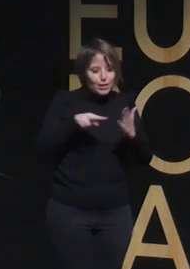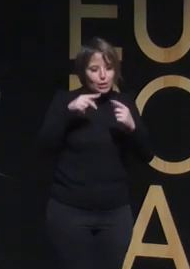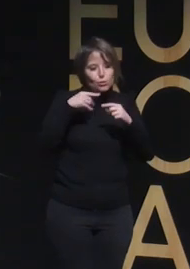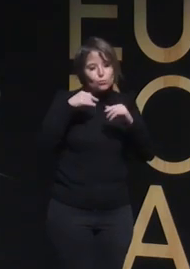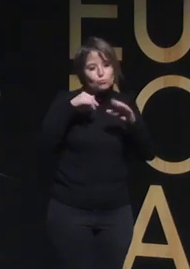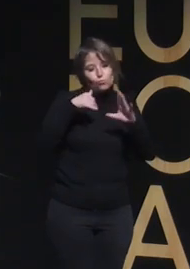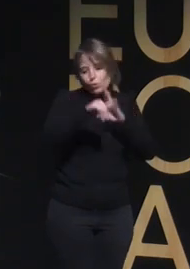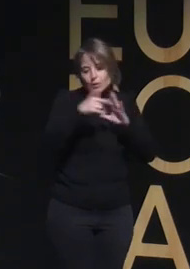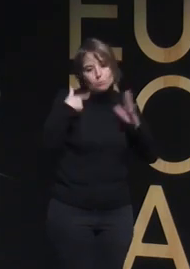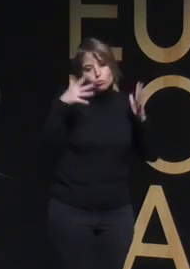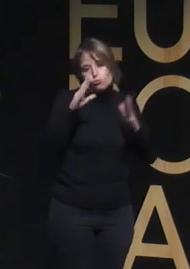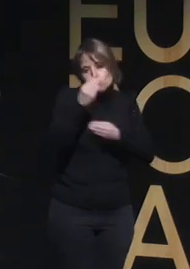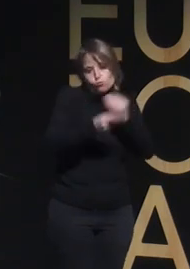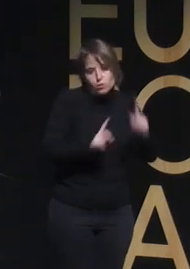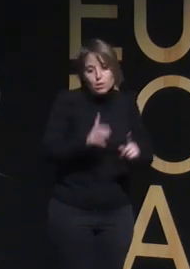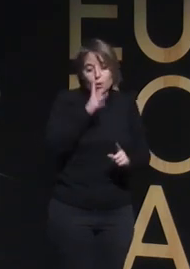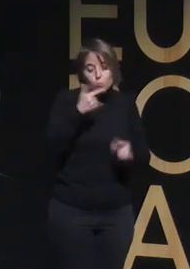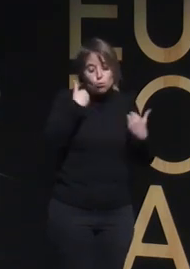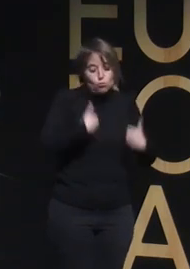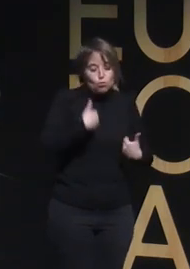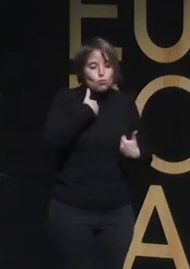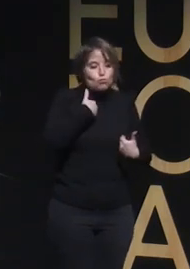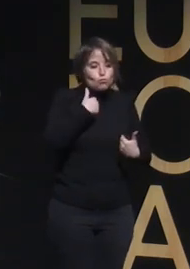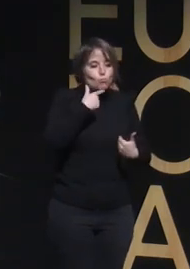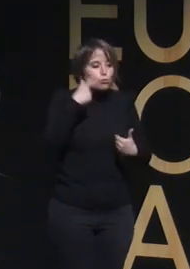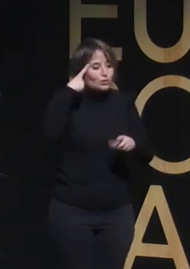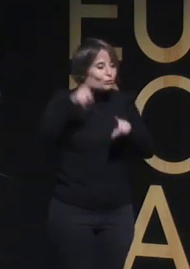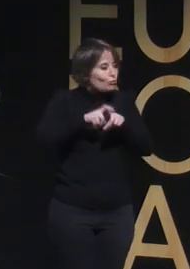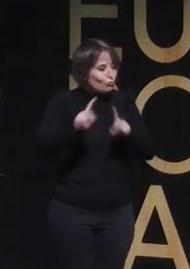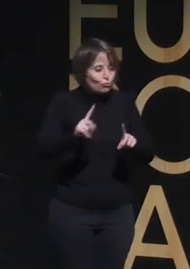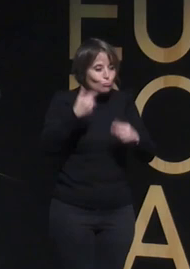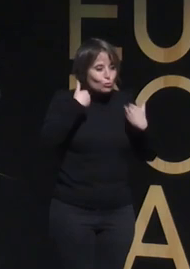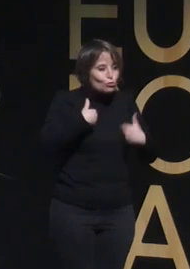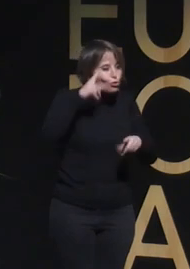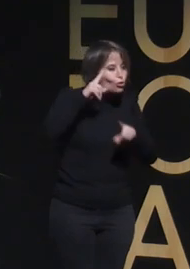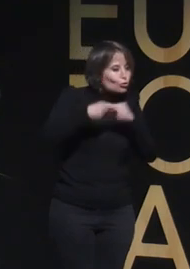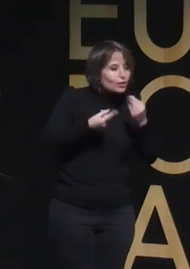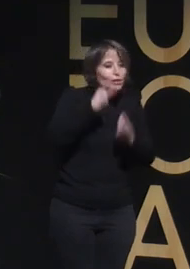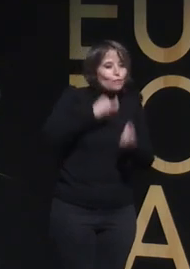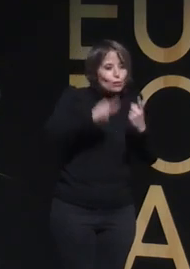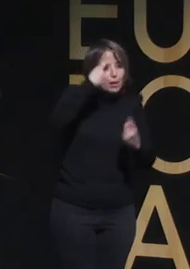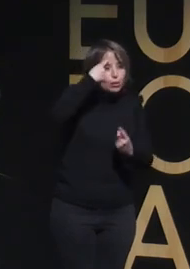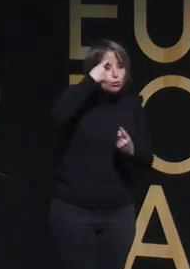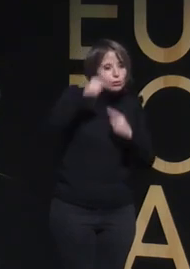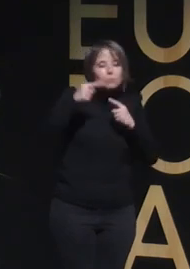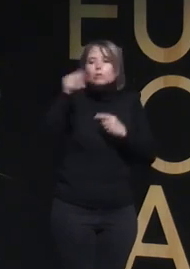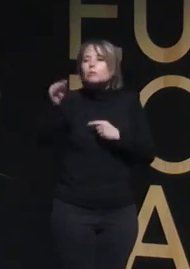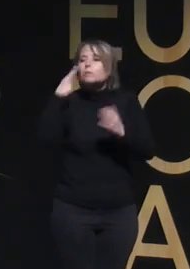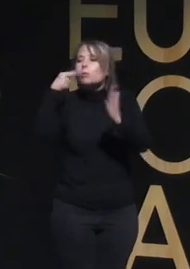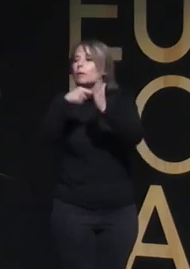por ejemplo, no lo haría. Yo lo haría, pero sobre todo lo digo por, yo no tanto como psicólogo, ¿eh? Sino porque no sé qué haría con esa información. Es decir, porque iría y le diría, mira lo que